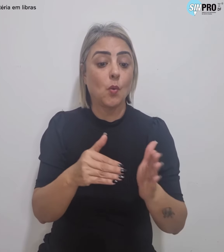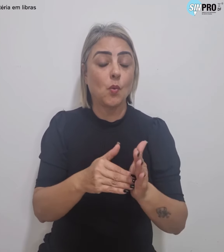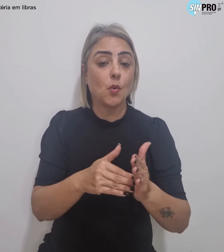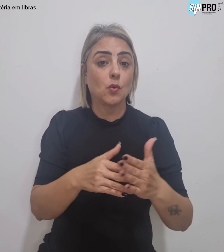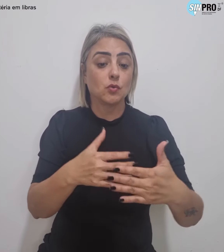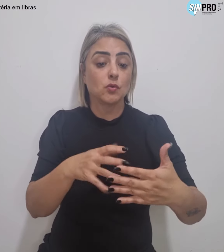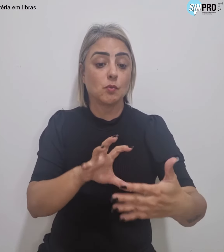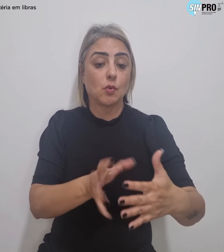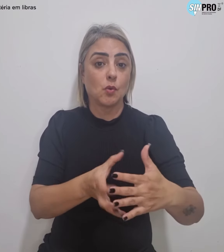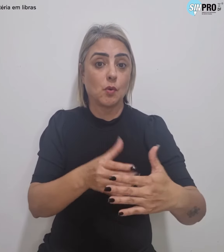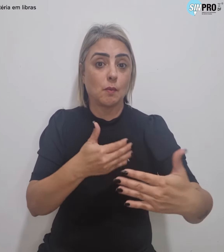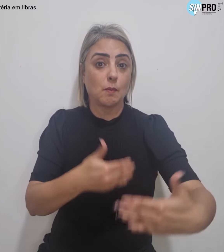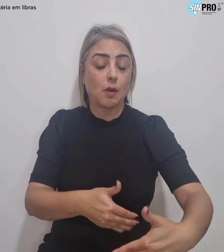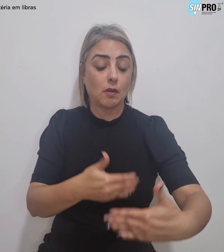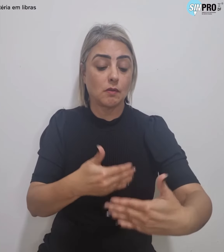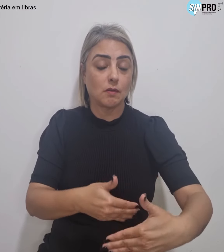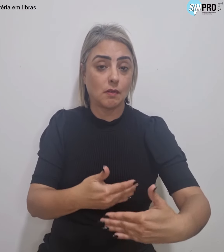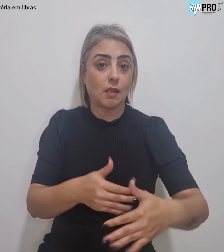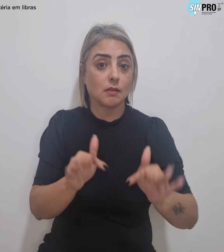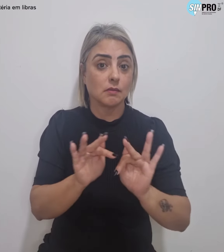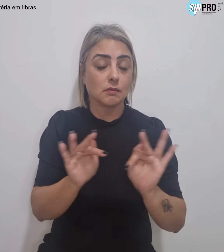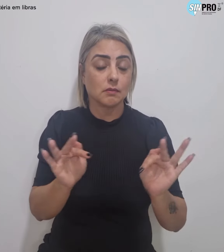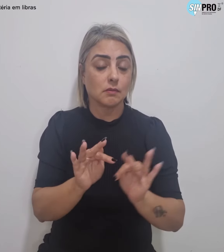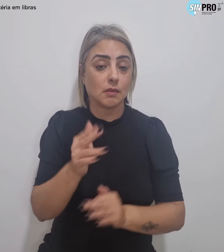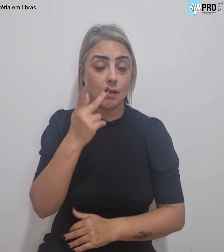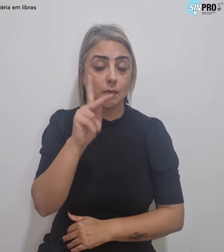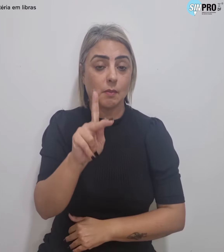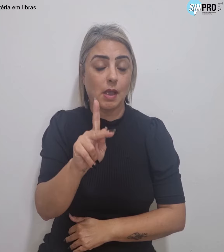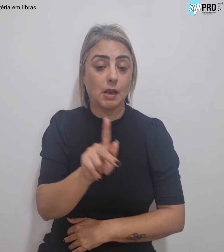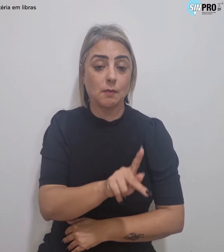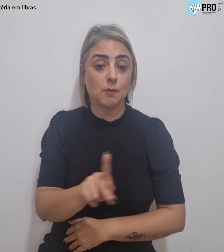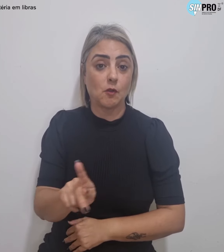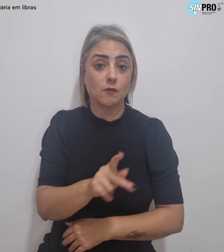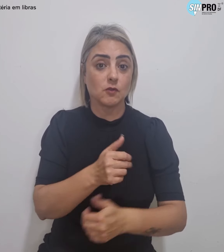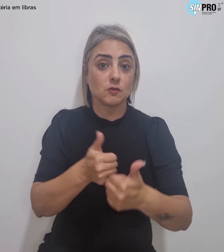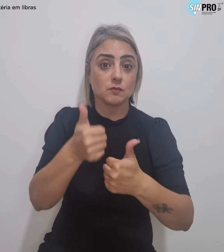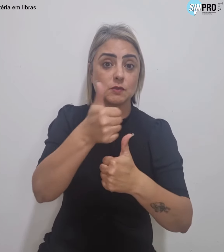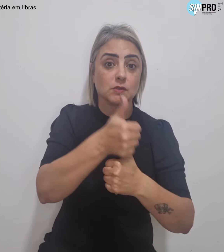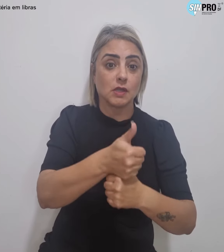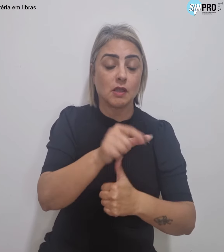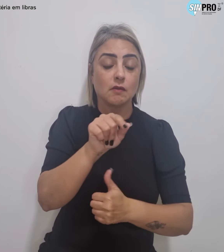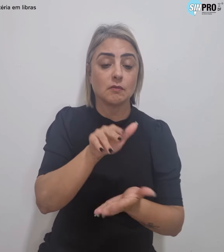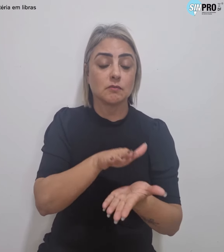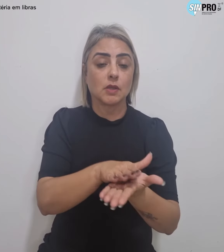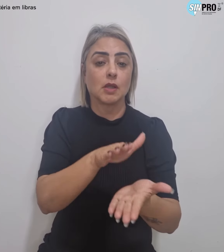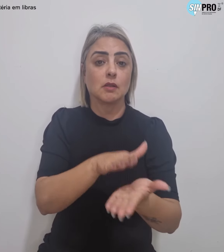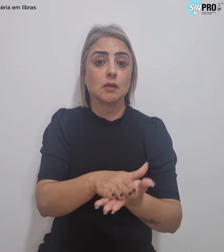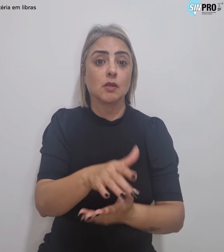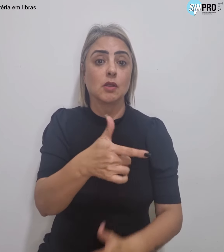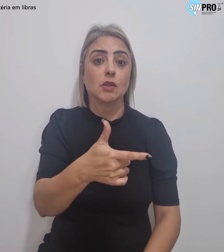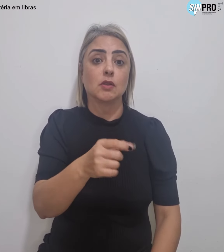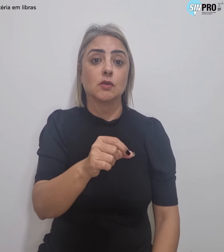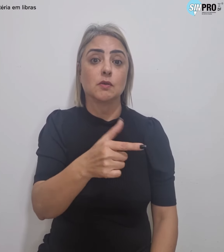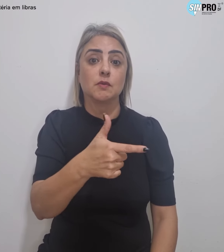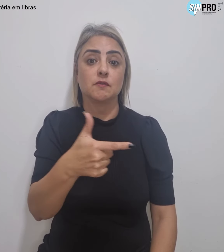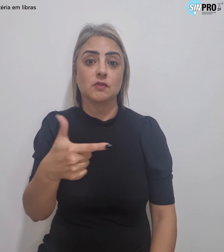seletivo simplificado para professores substitutos foi publicado em 2022 e